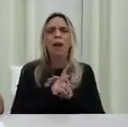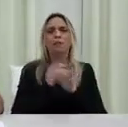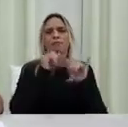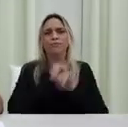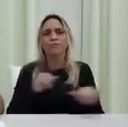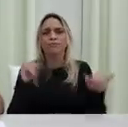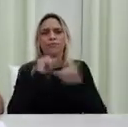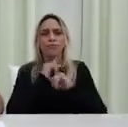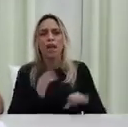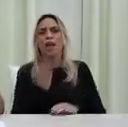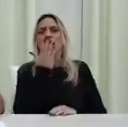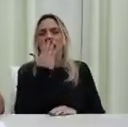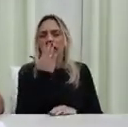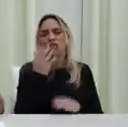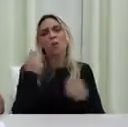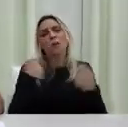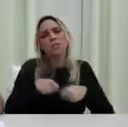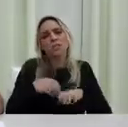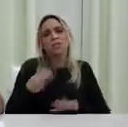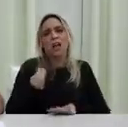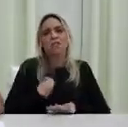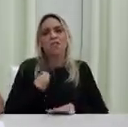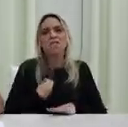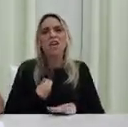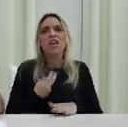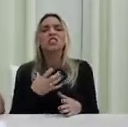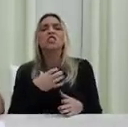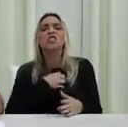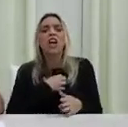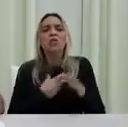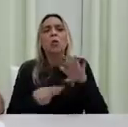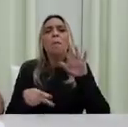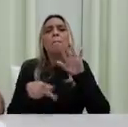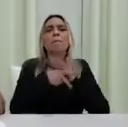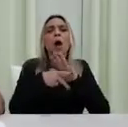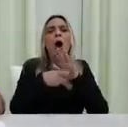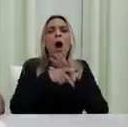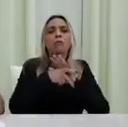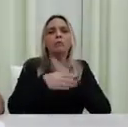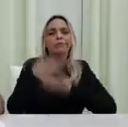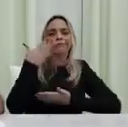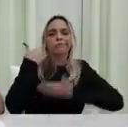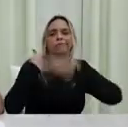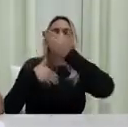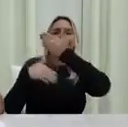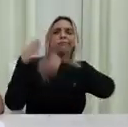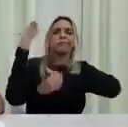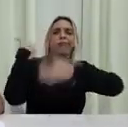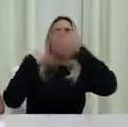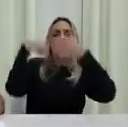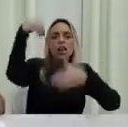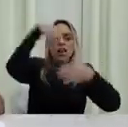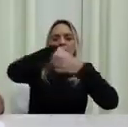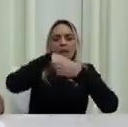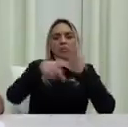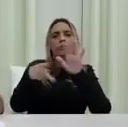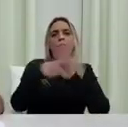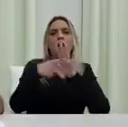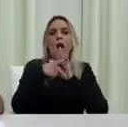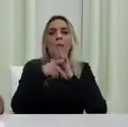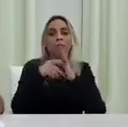né? Que o índio tem que viver como se fosse um ser pré-histórico dentro da sua reserva,